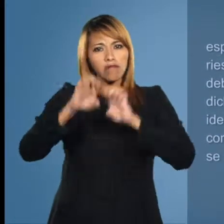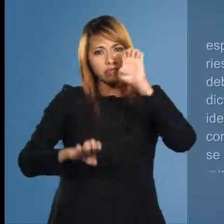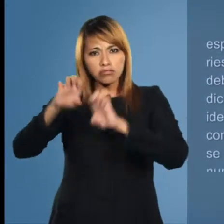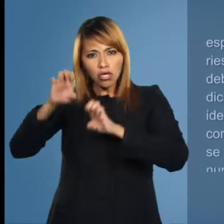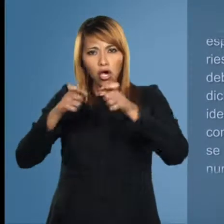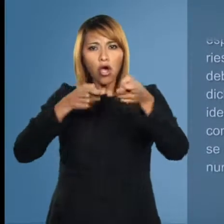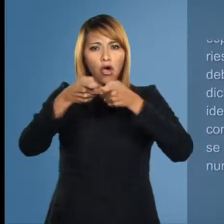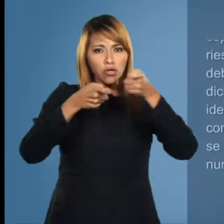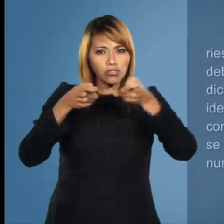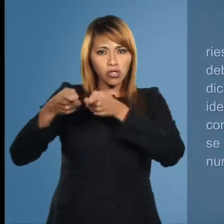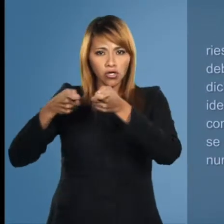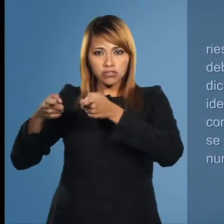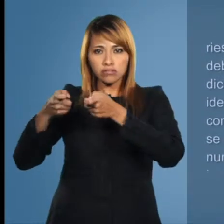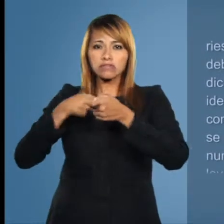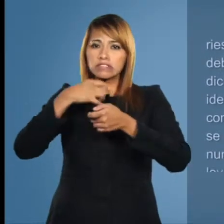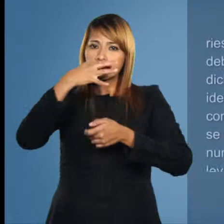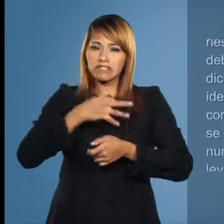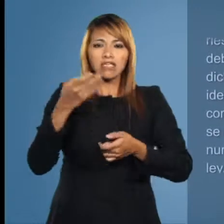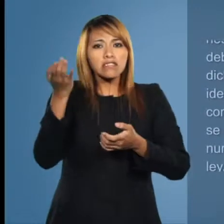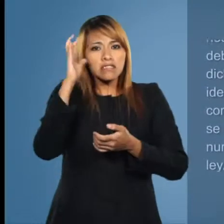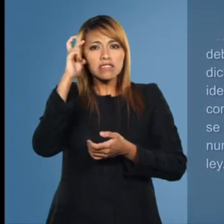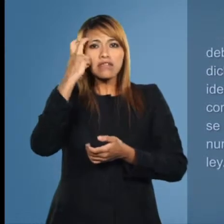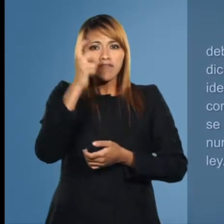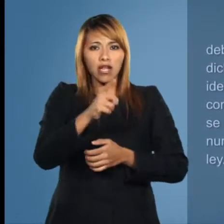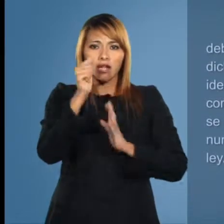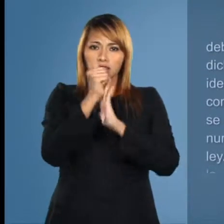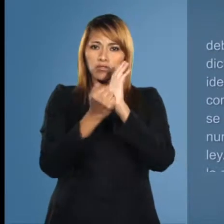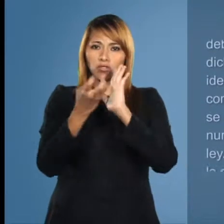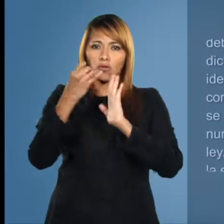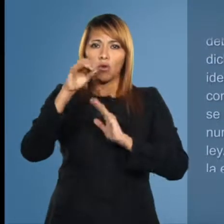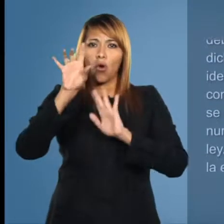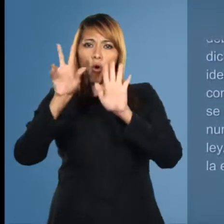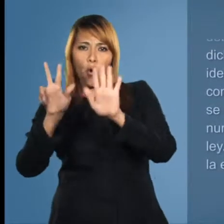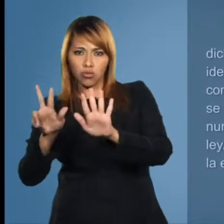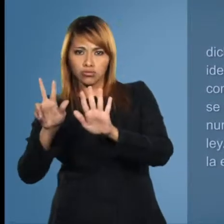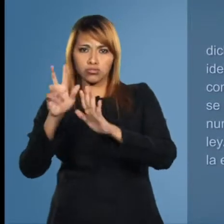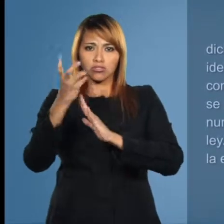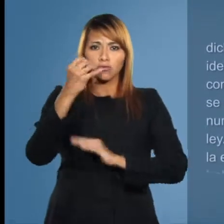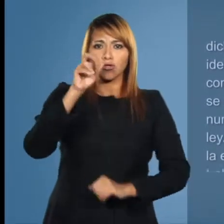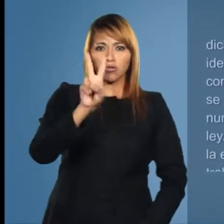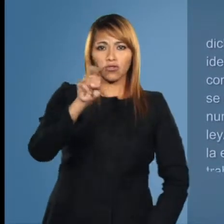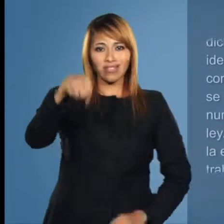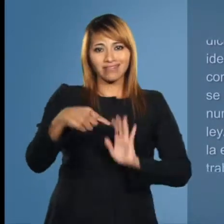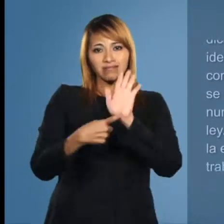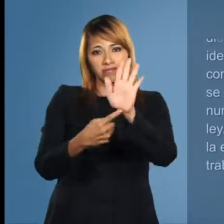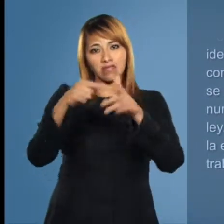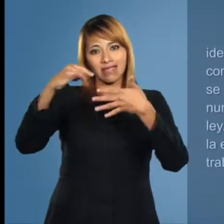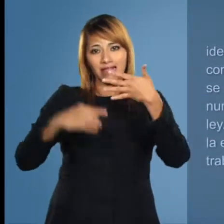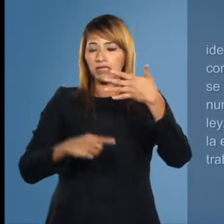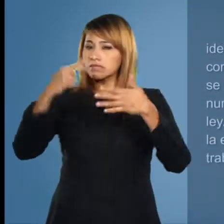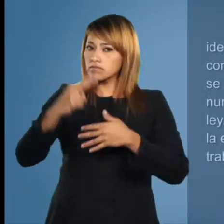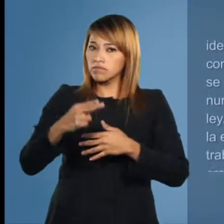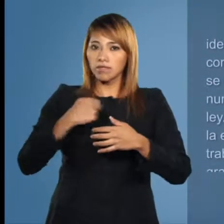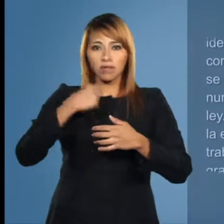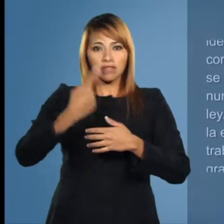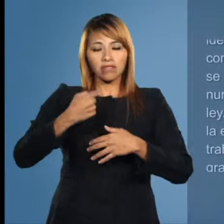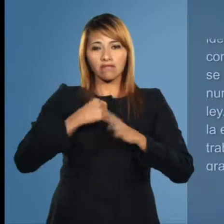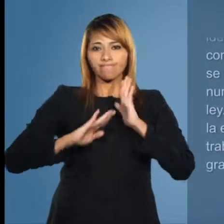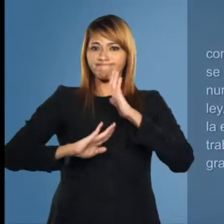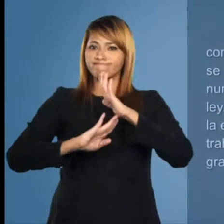evaluación y control de los riesgos a que se refiere el artículo 8, numeral 2 de la presente ley. Asimismo, deberá evitar